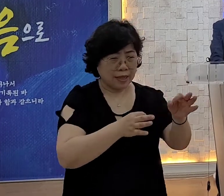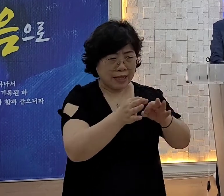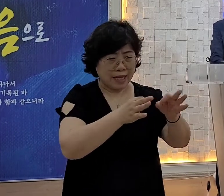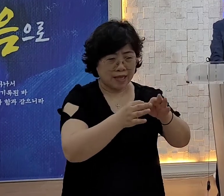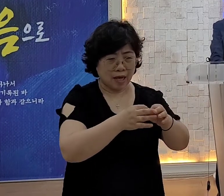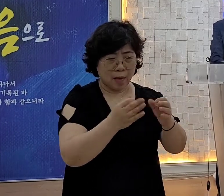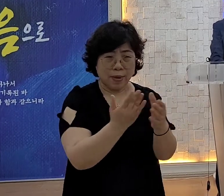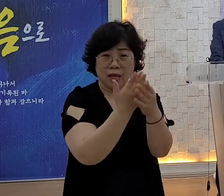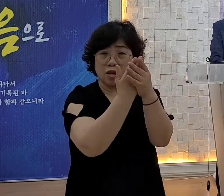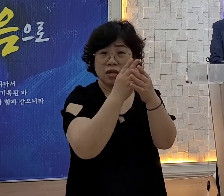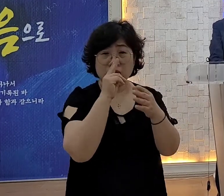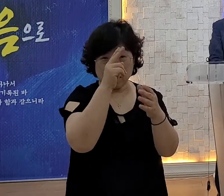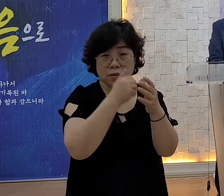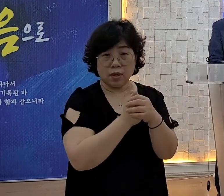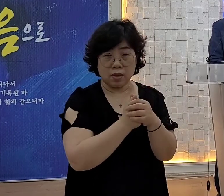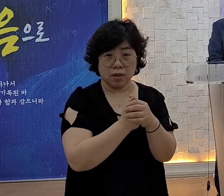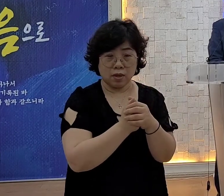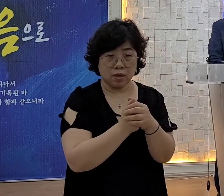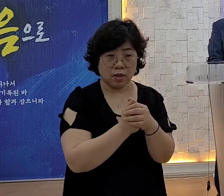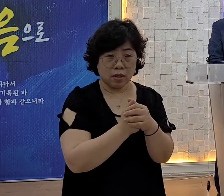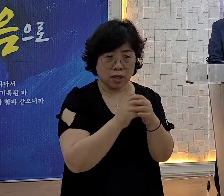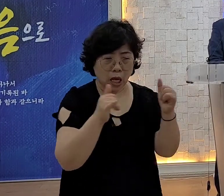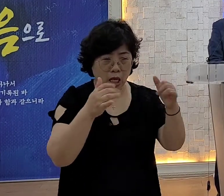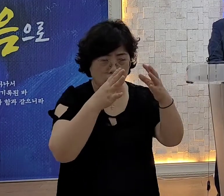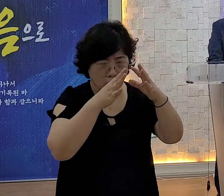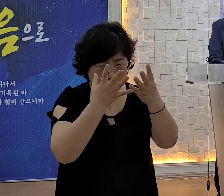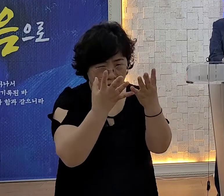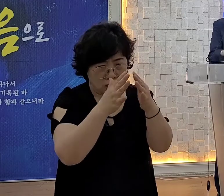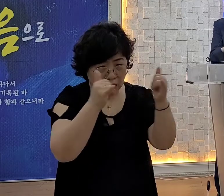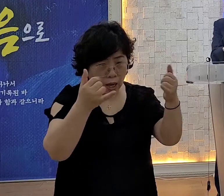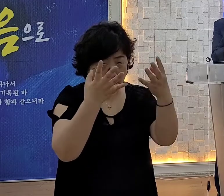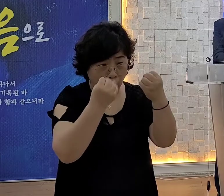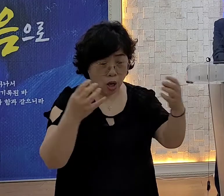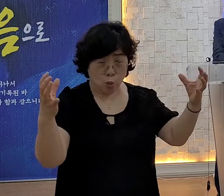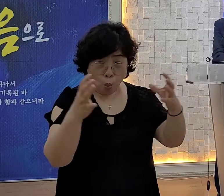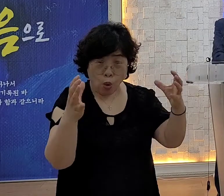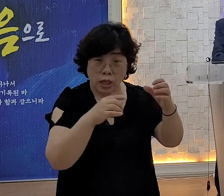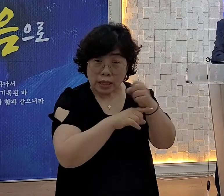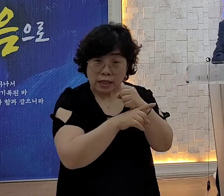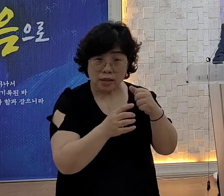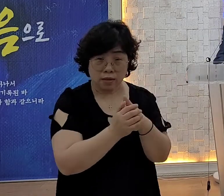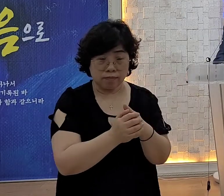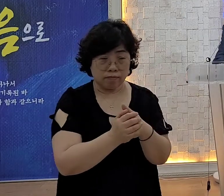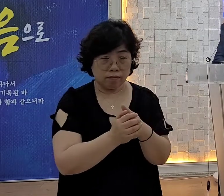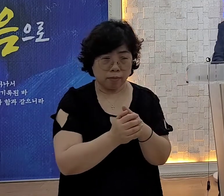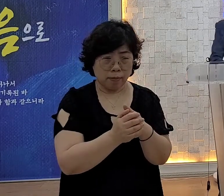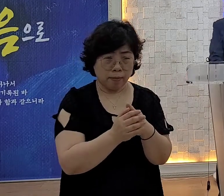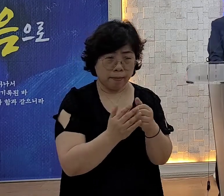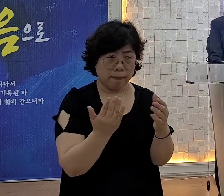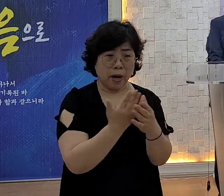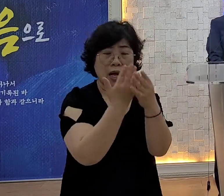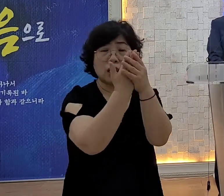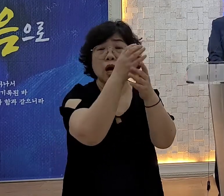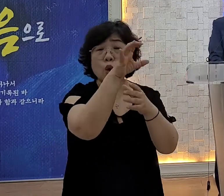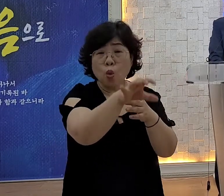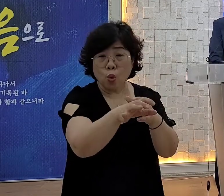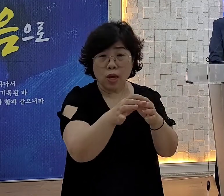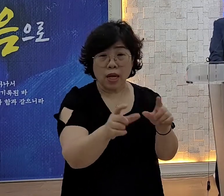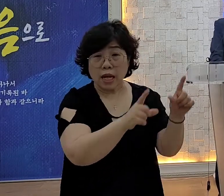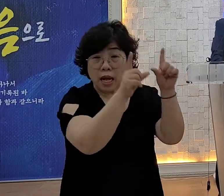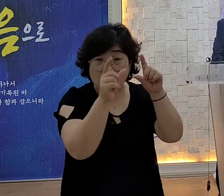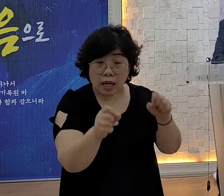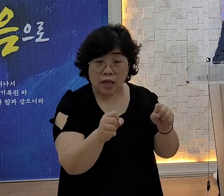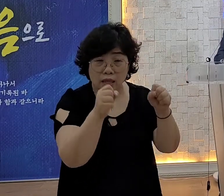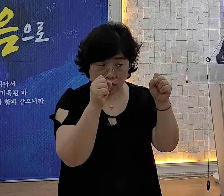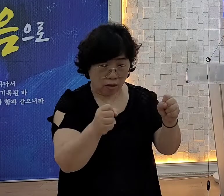말이에요. 번화가였다 이 말이에요. 그 번화가에 살던 이